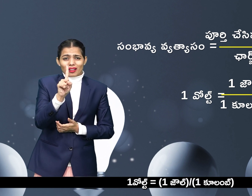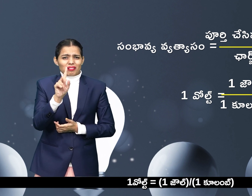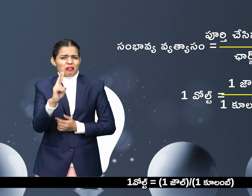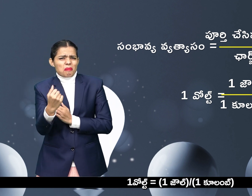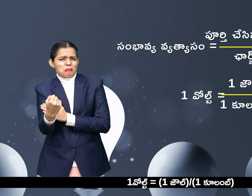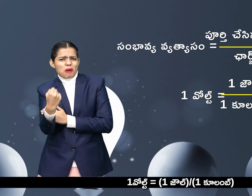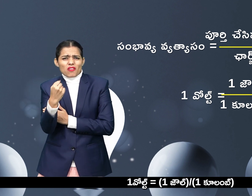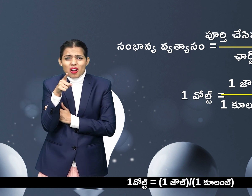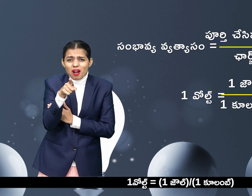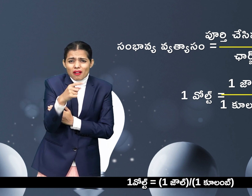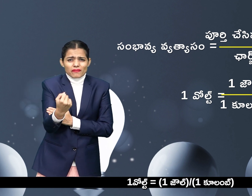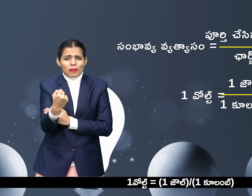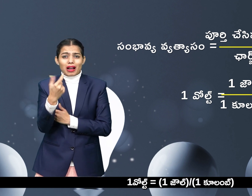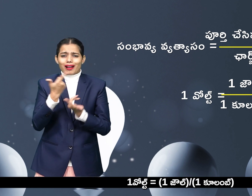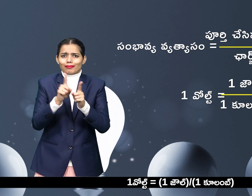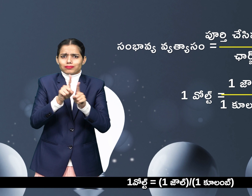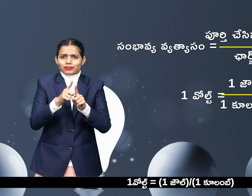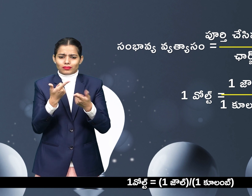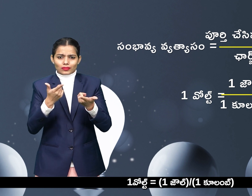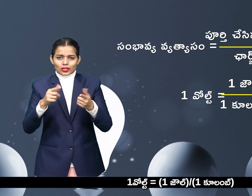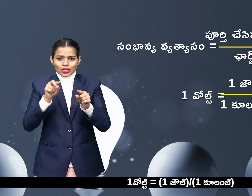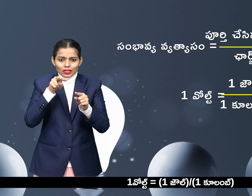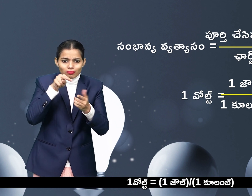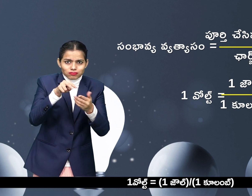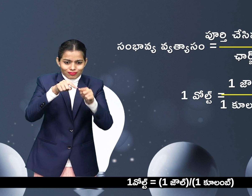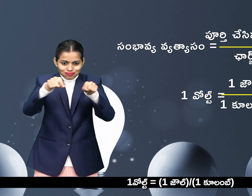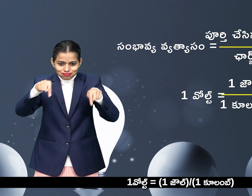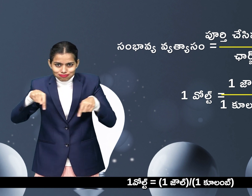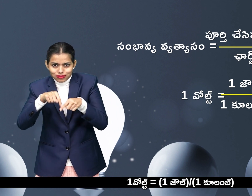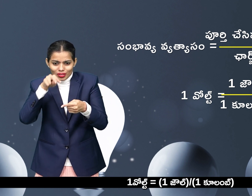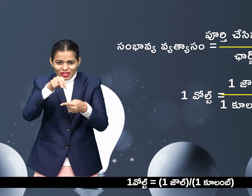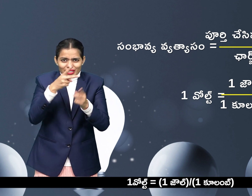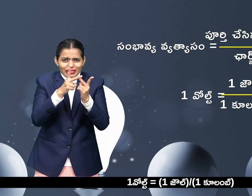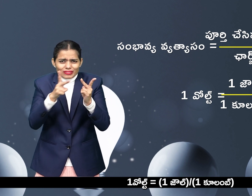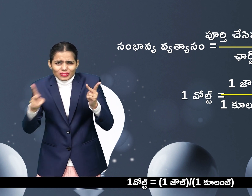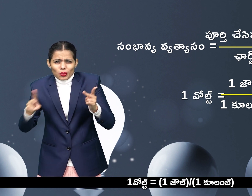ఒక వోల్ట్ ఈజ్ ఈక్వల్ టు 1 జౌల్ బై 1 కూలంబ్.